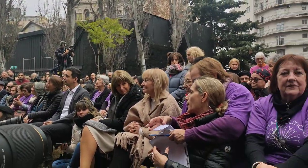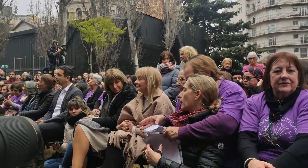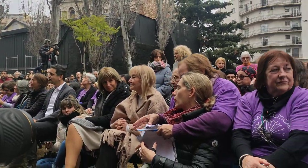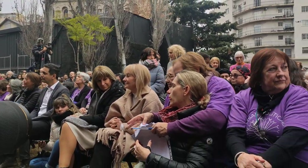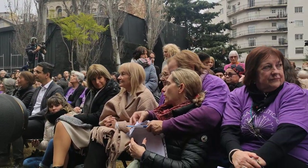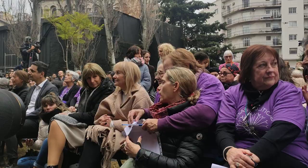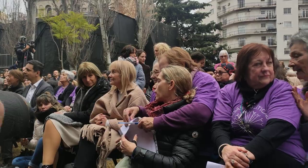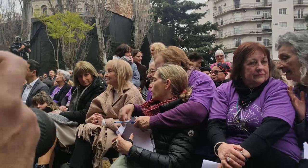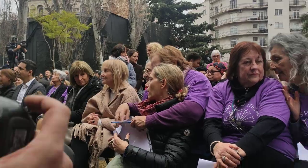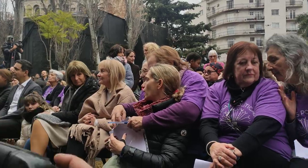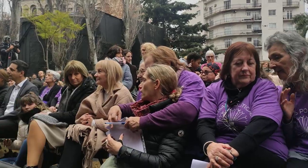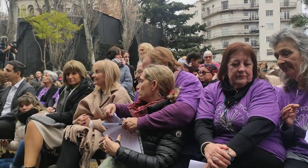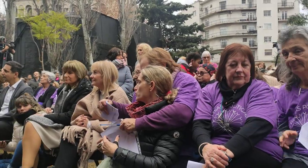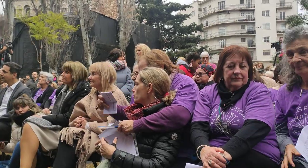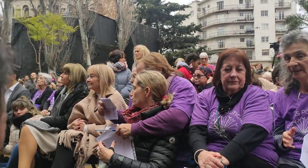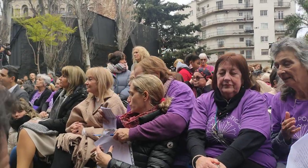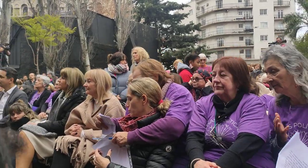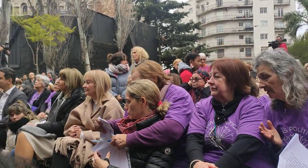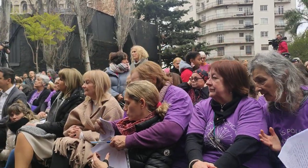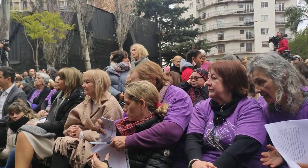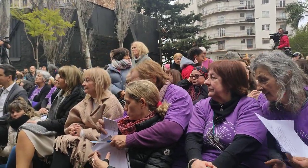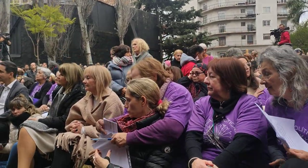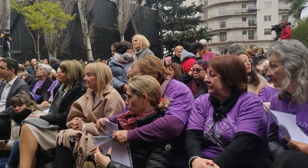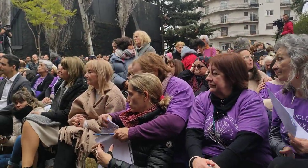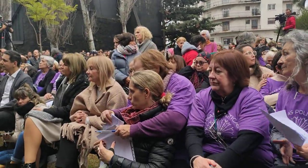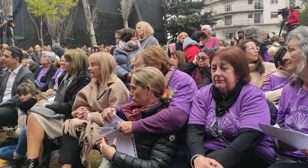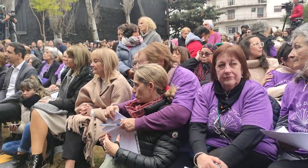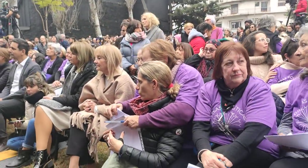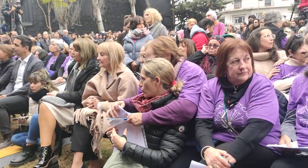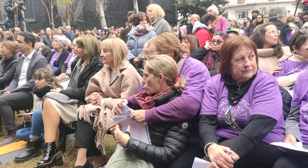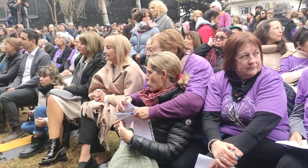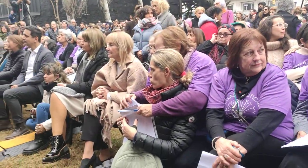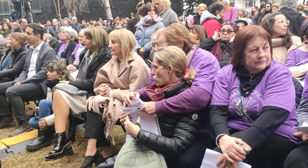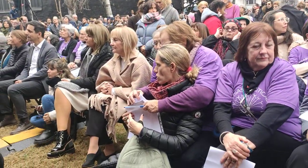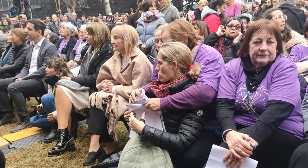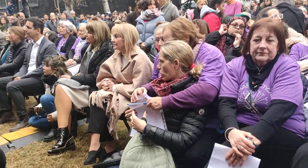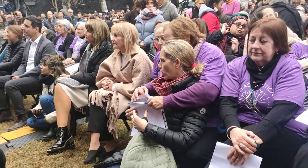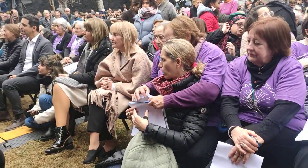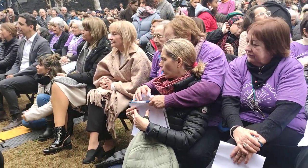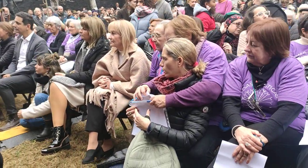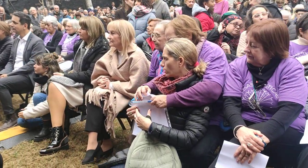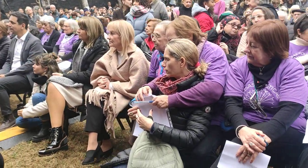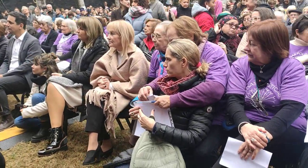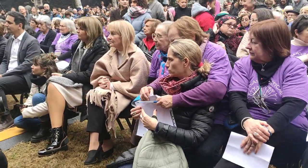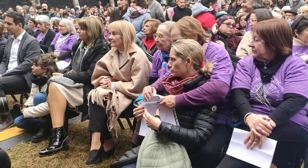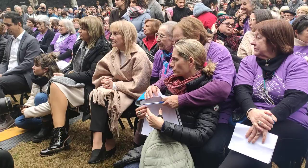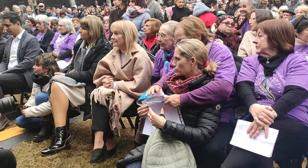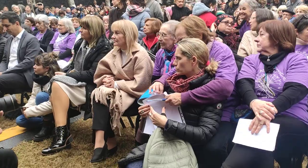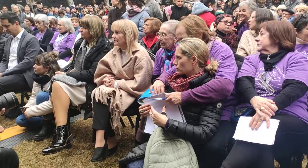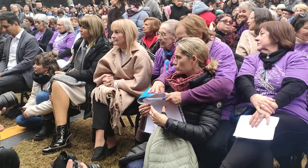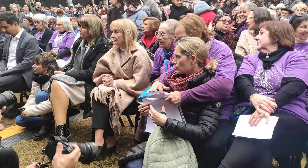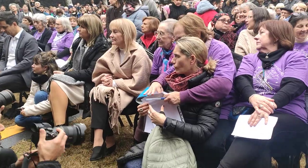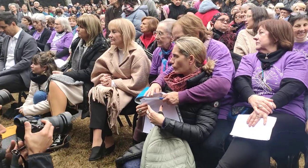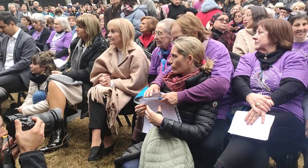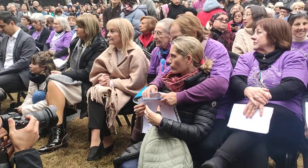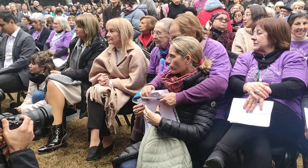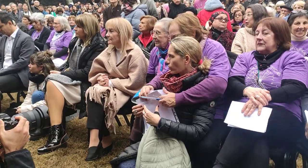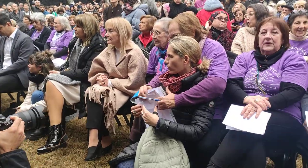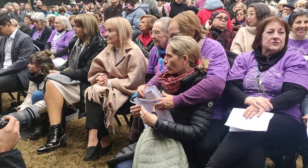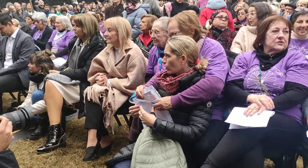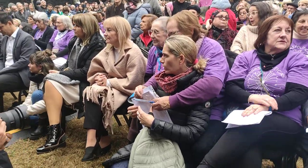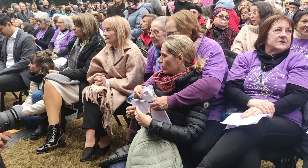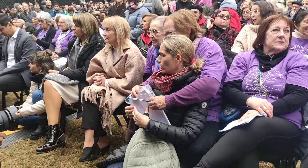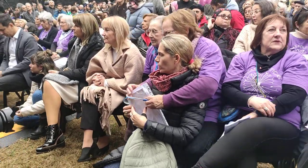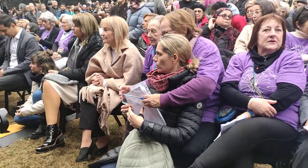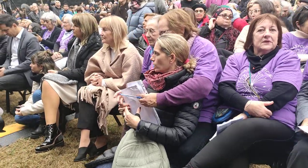expresas políticas. Solo voy a tratar de nombrar aquellas personas que nos dieron los